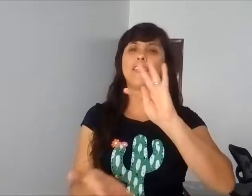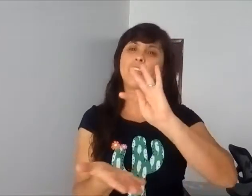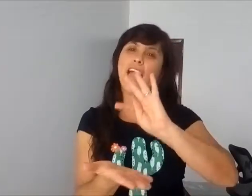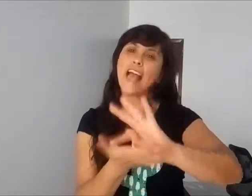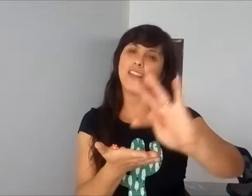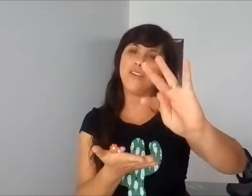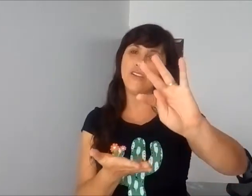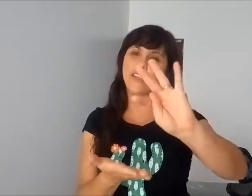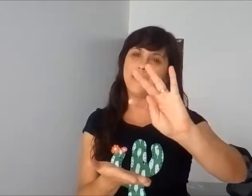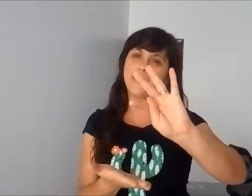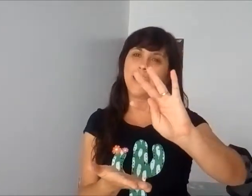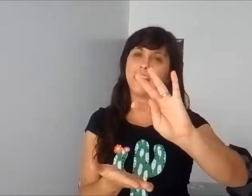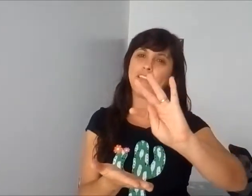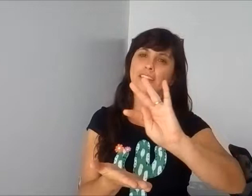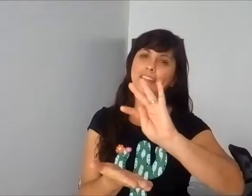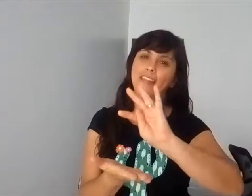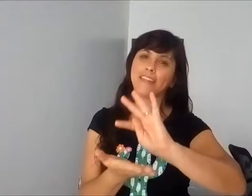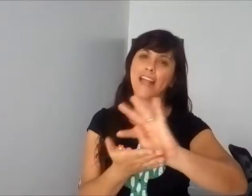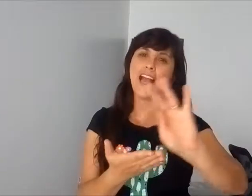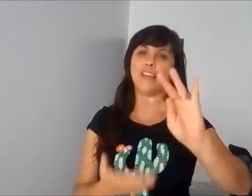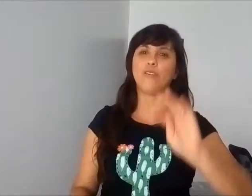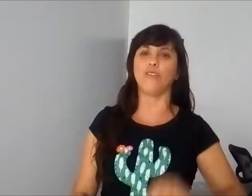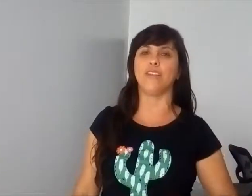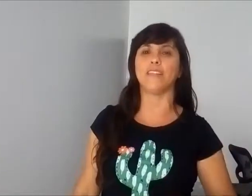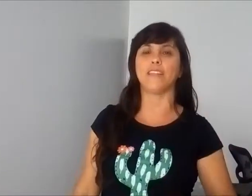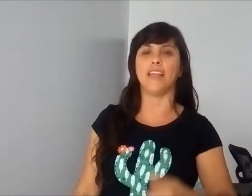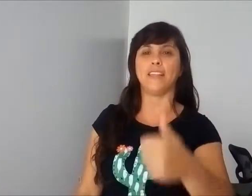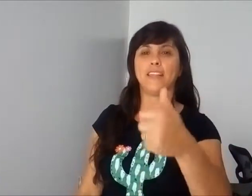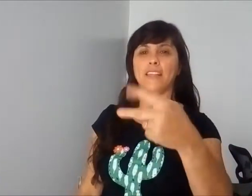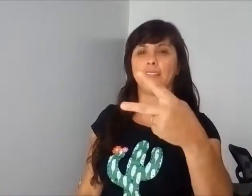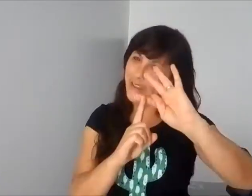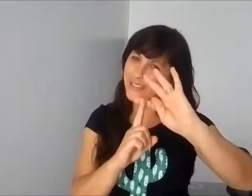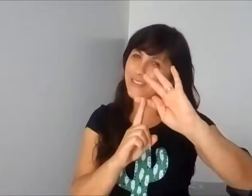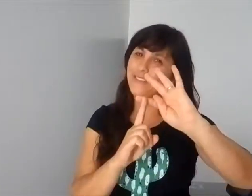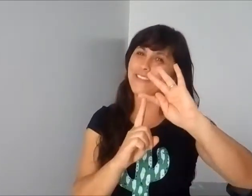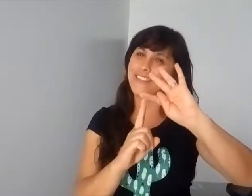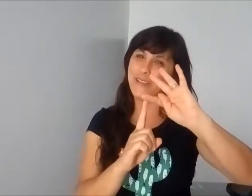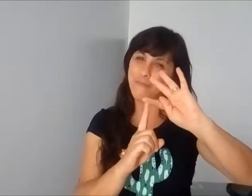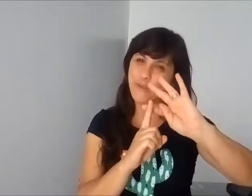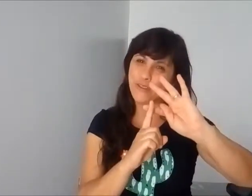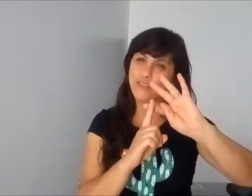eles alan jones em se expressar moniz em se o timóteo